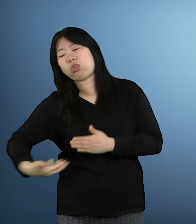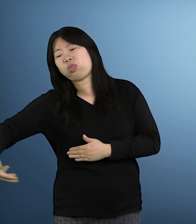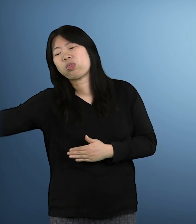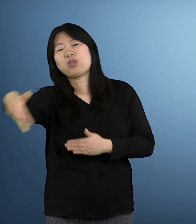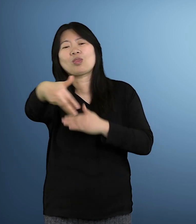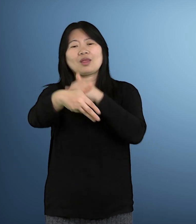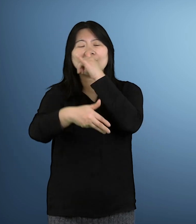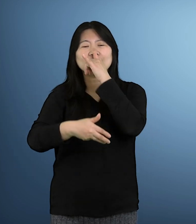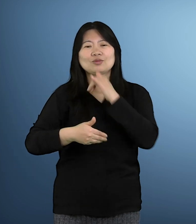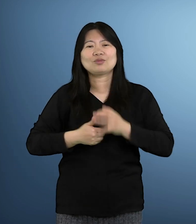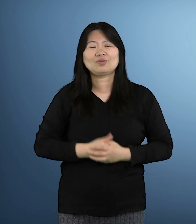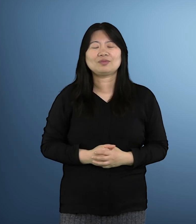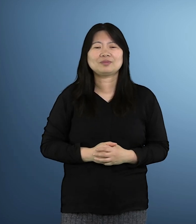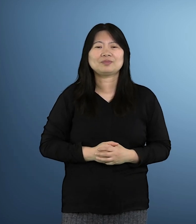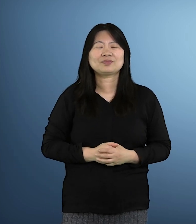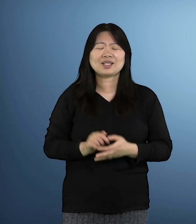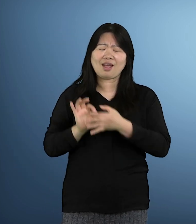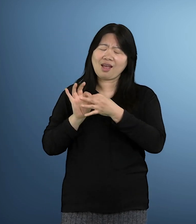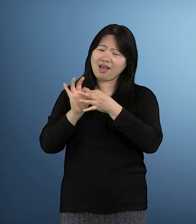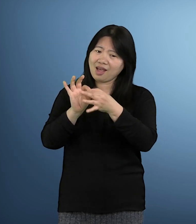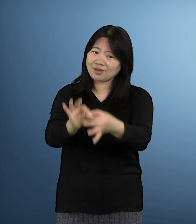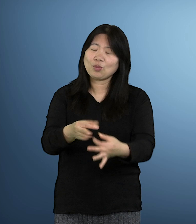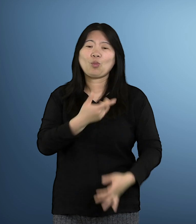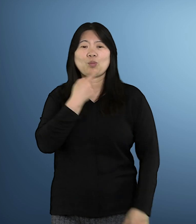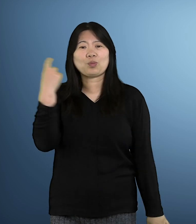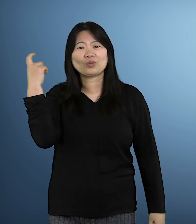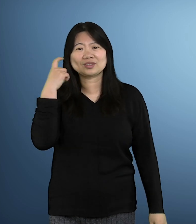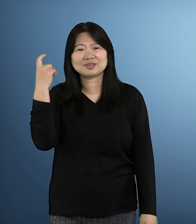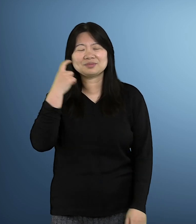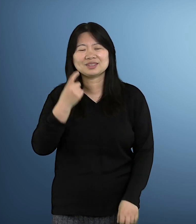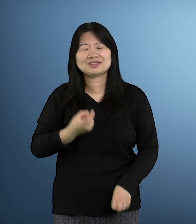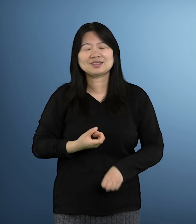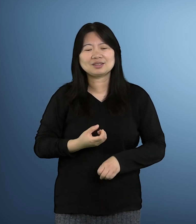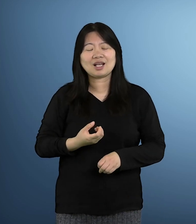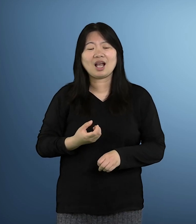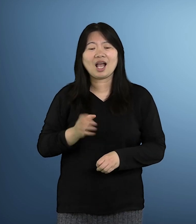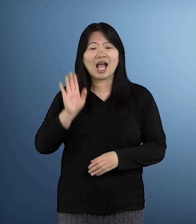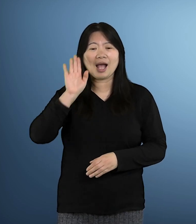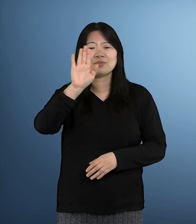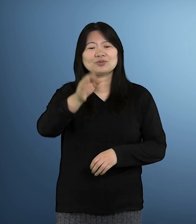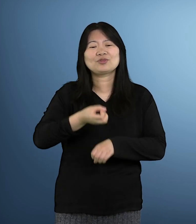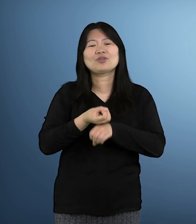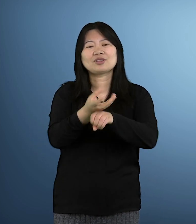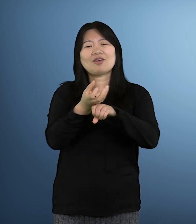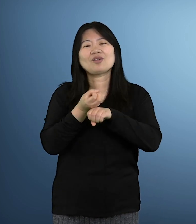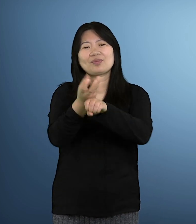돌아가고 계속 복음은 앞으로 가는 거예요.